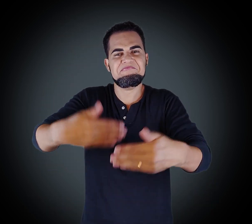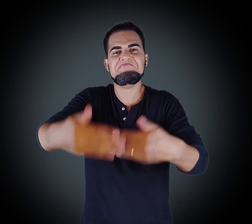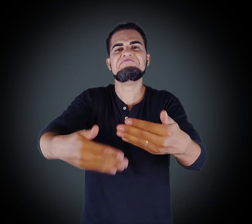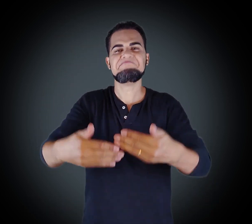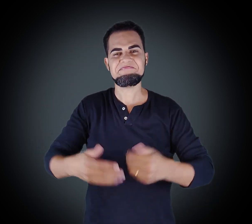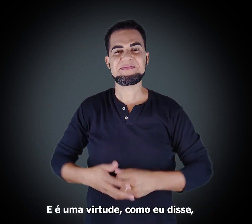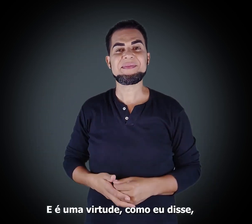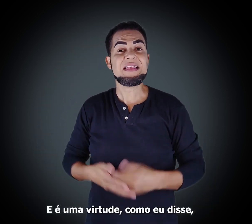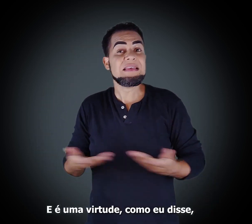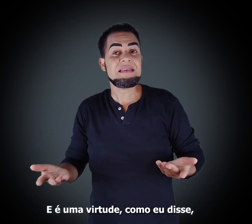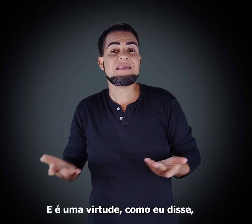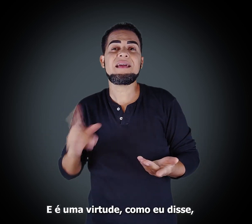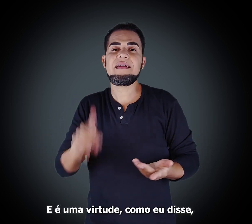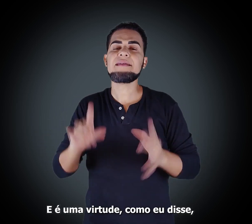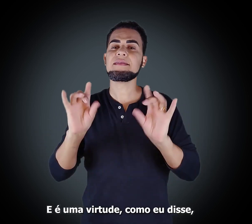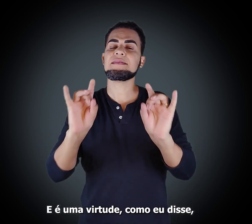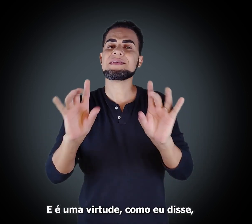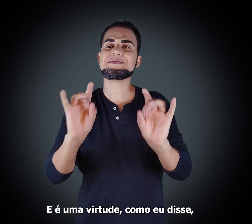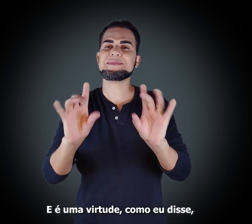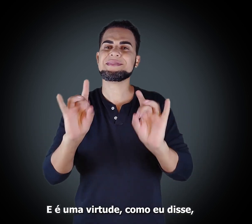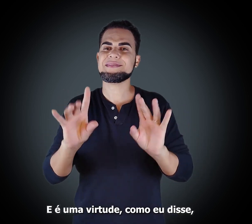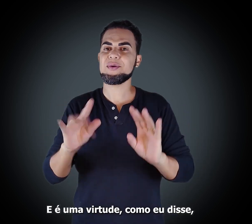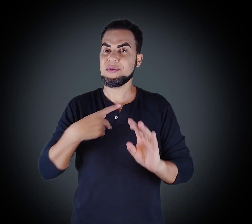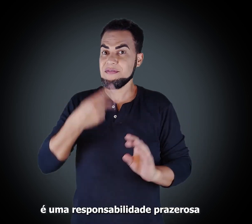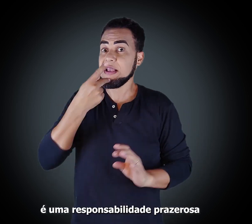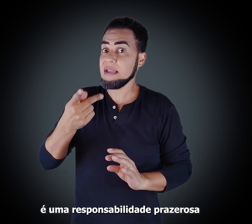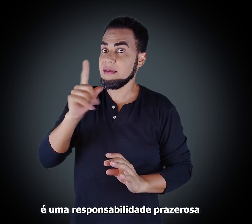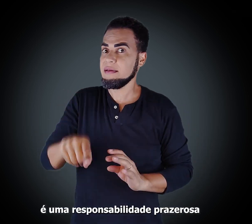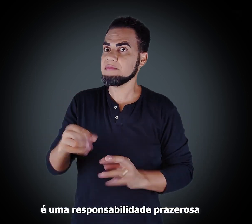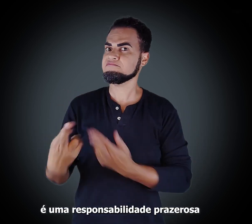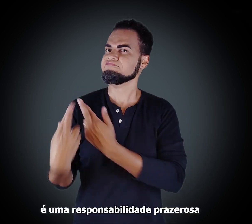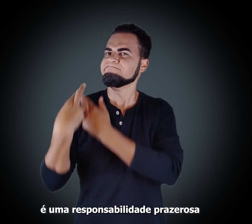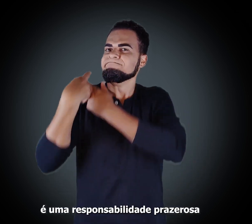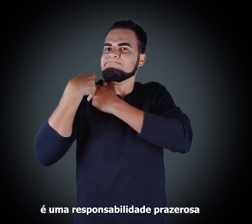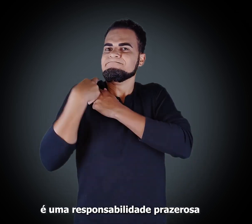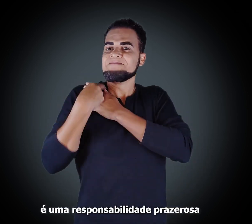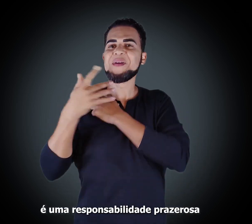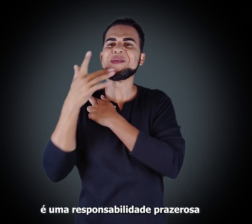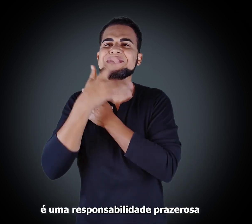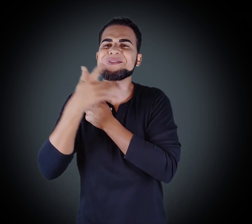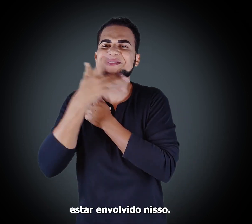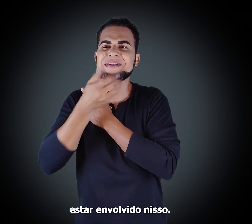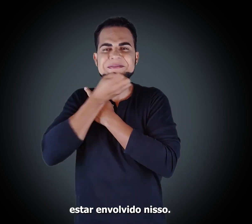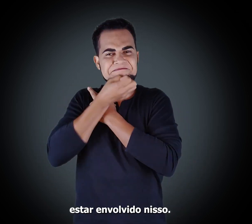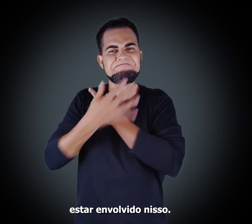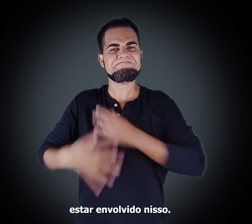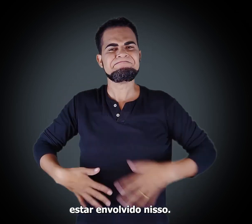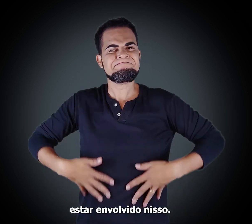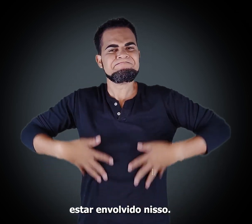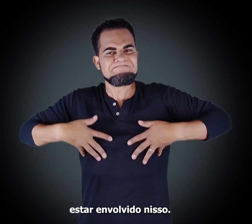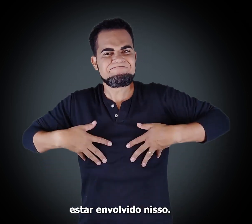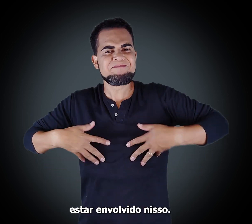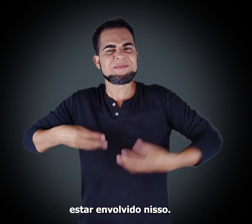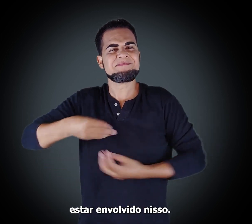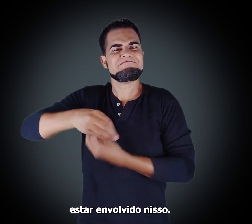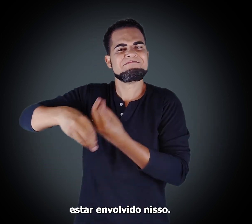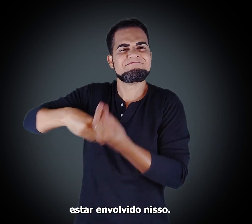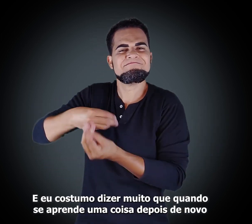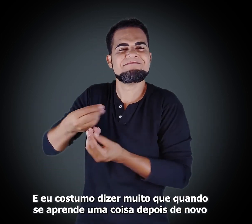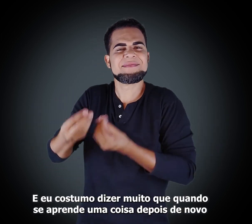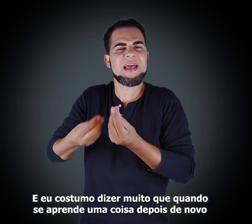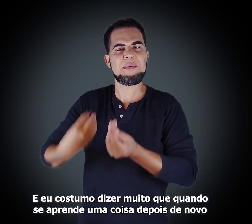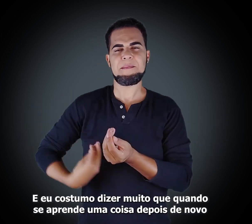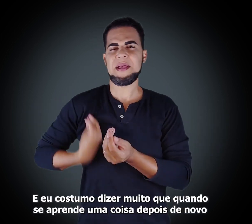vir. E é uma virtude, como eu disse, né, uma responsabilidade prazerosa, né, tá envolvido